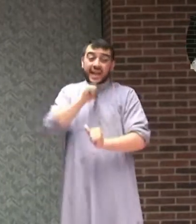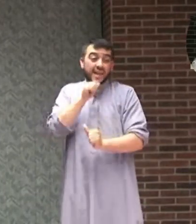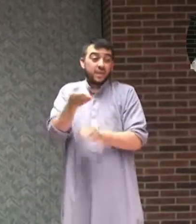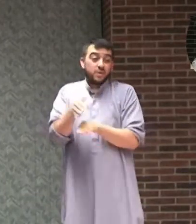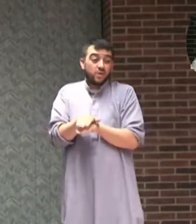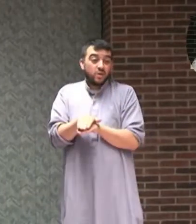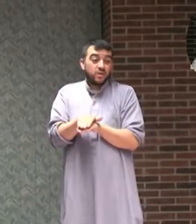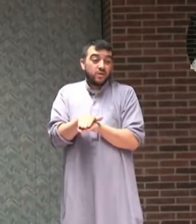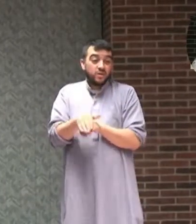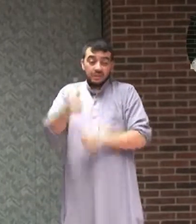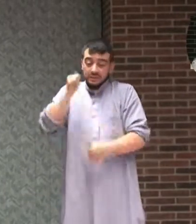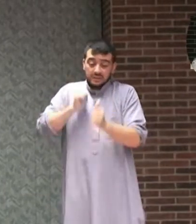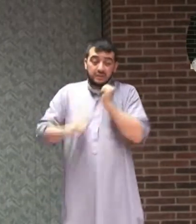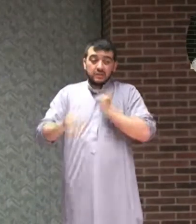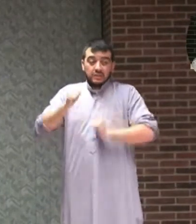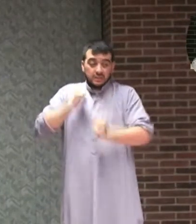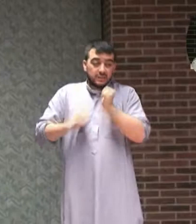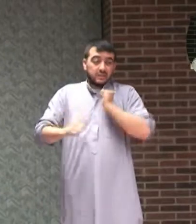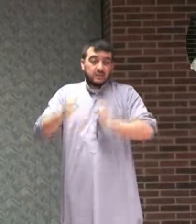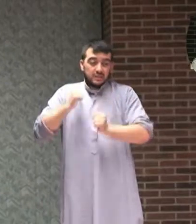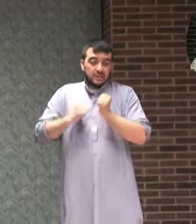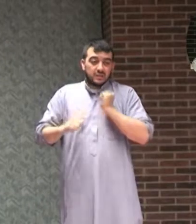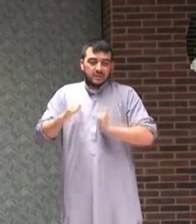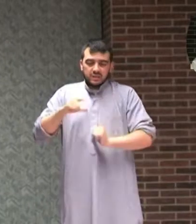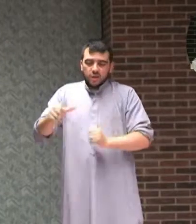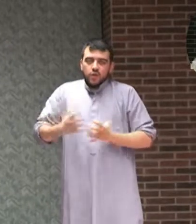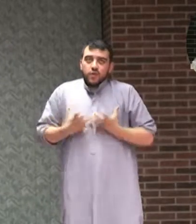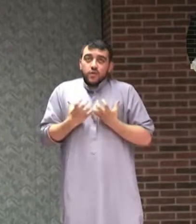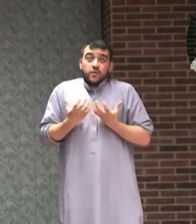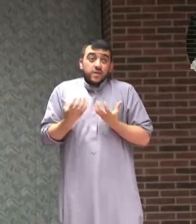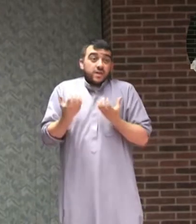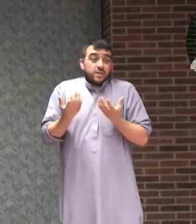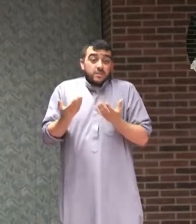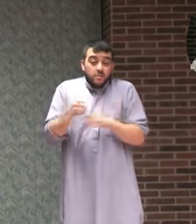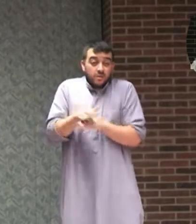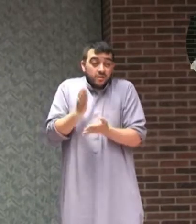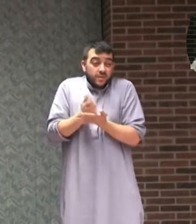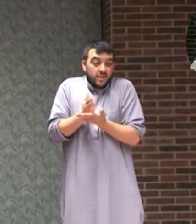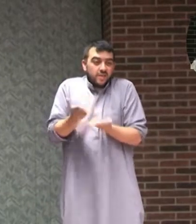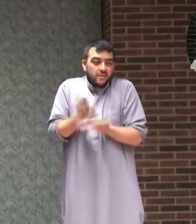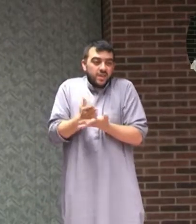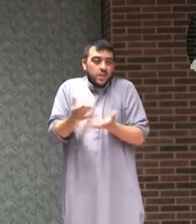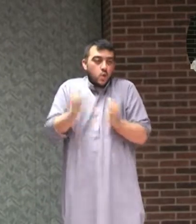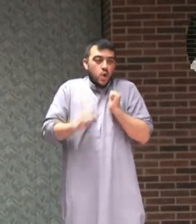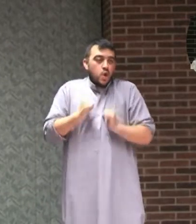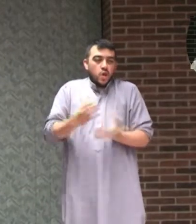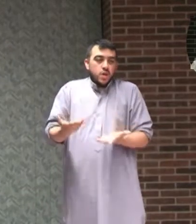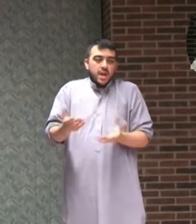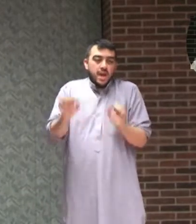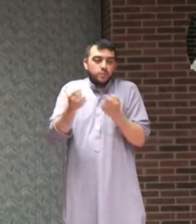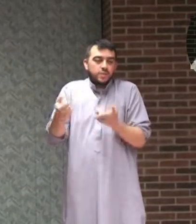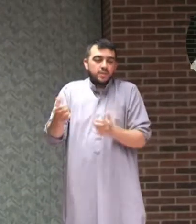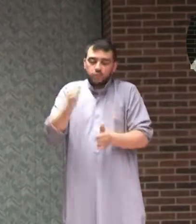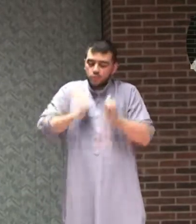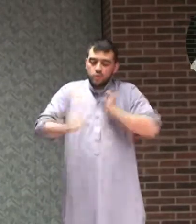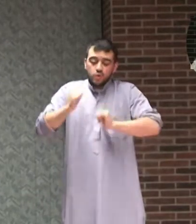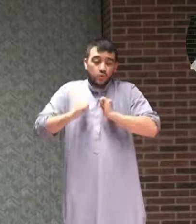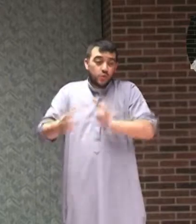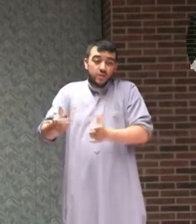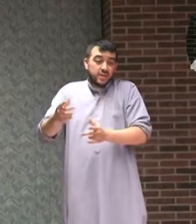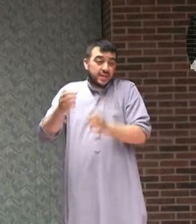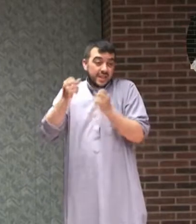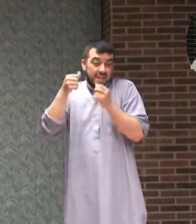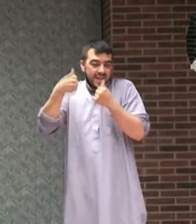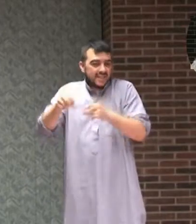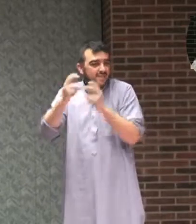éternelle. Nas'alullah subhanahu wa ta'ala qui puisse nous en préserver. Ces occasions du mois de Ramadan, ces occasions de prière, c'est des